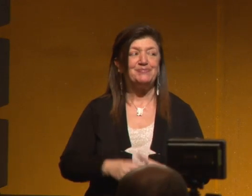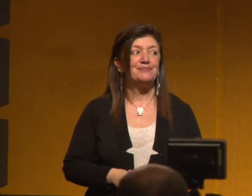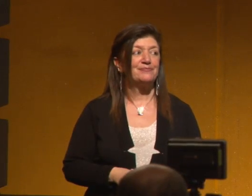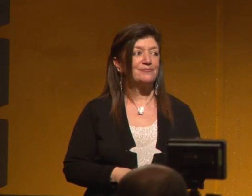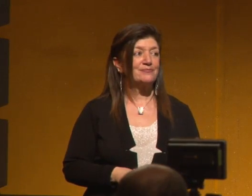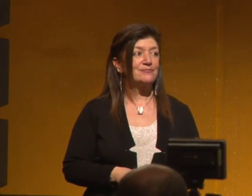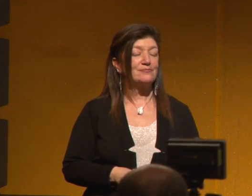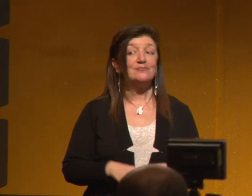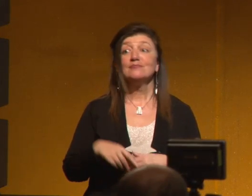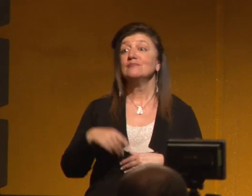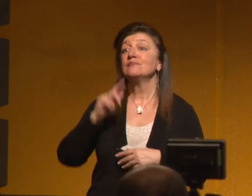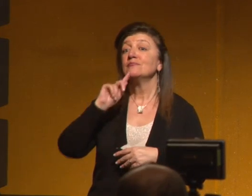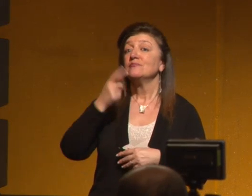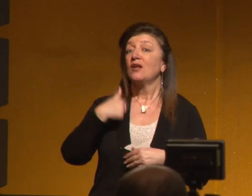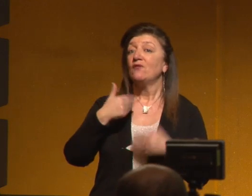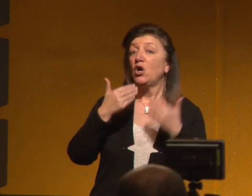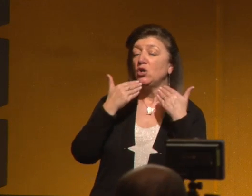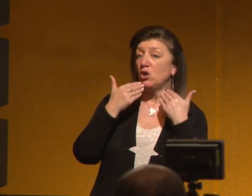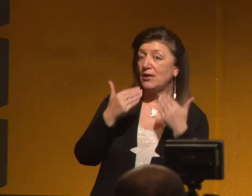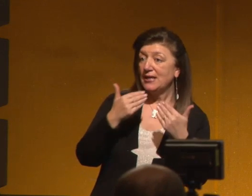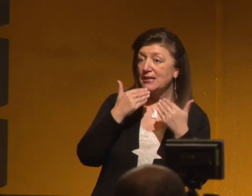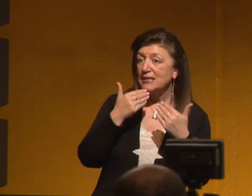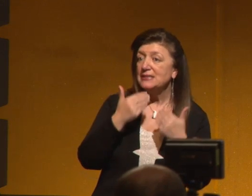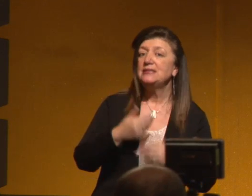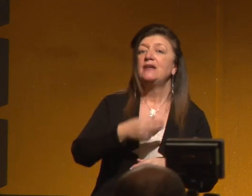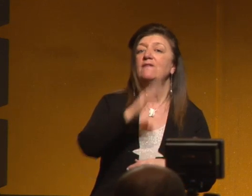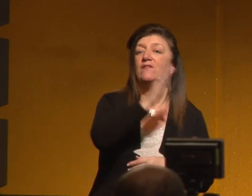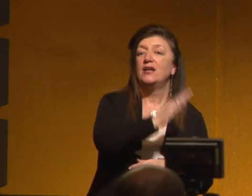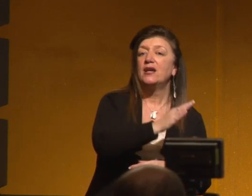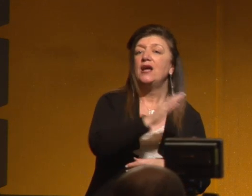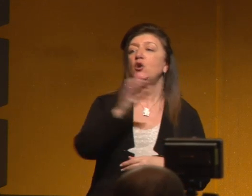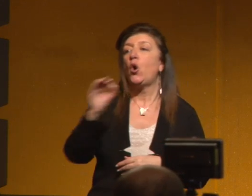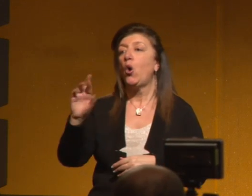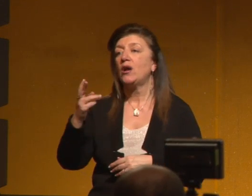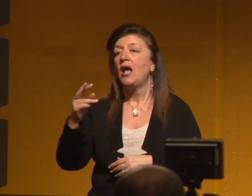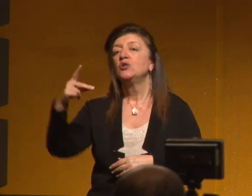vorrei ricordare e ringraziare ernesto ferrero rolando picchioni